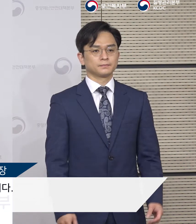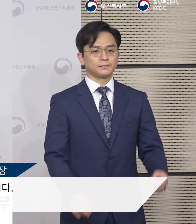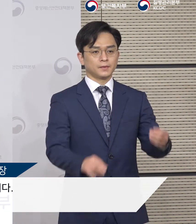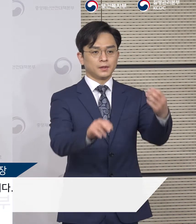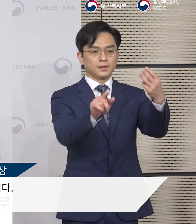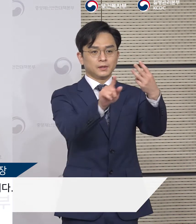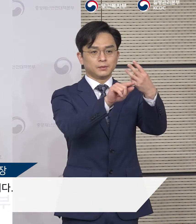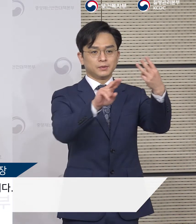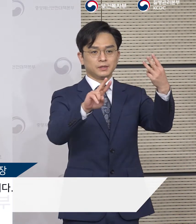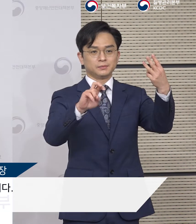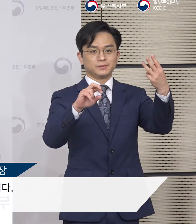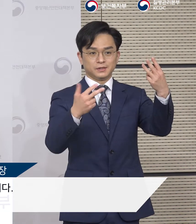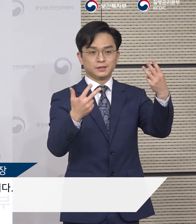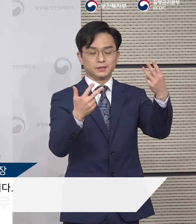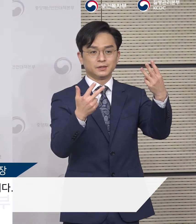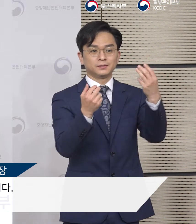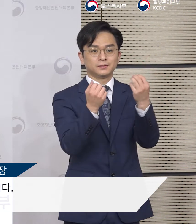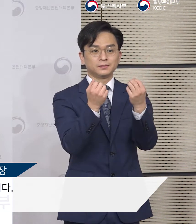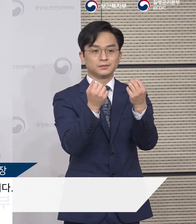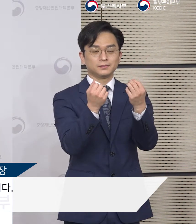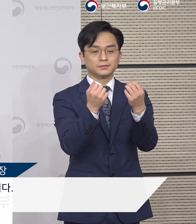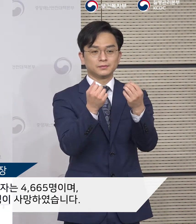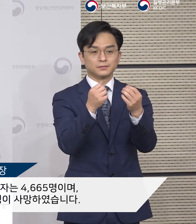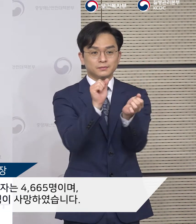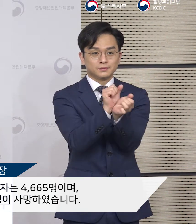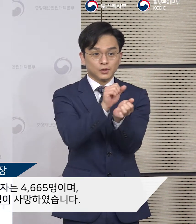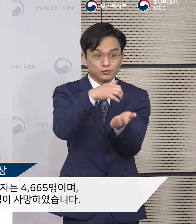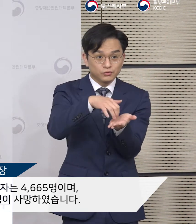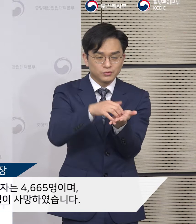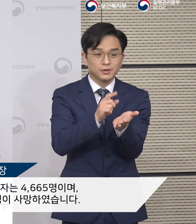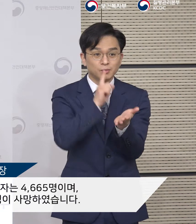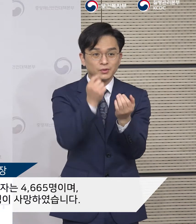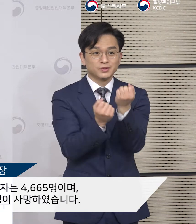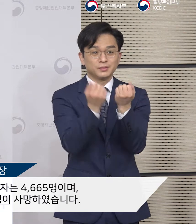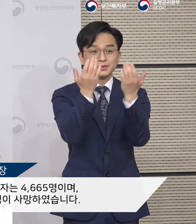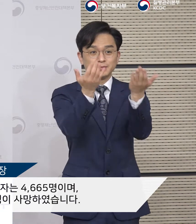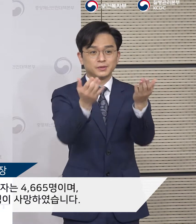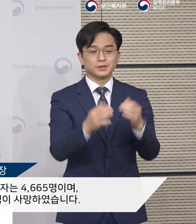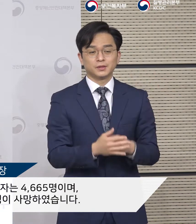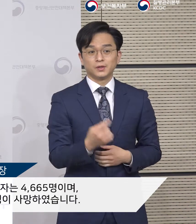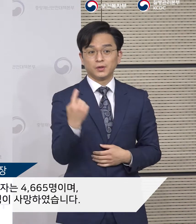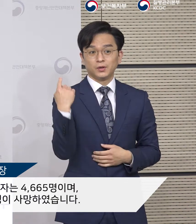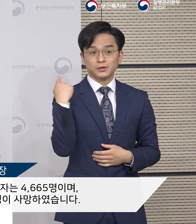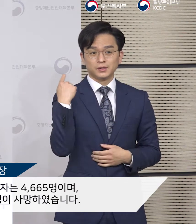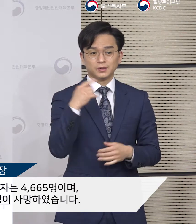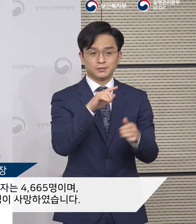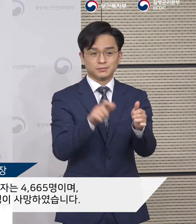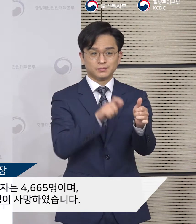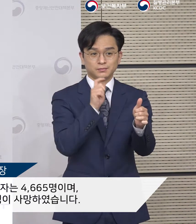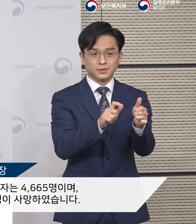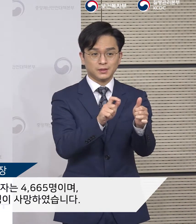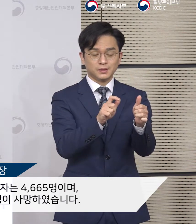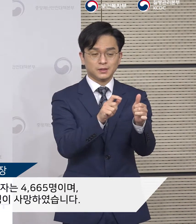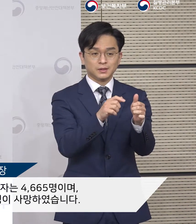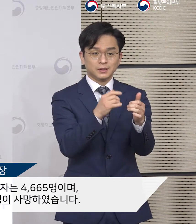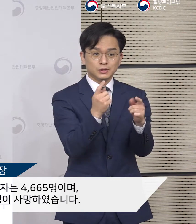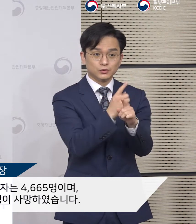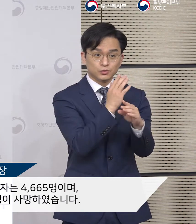3월 27일 금요일 정례 브리핑을 시작하겠습니다. 금일 0시 기준 코로나19로 치료받고 있는